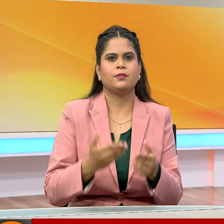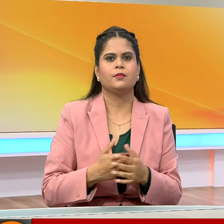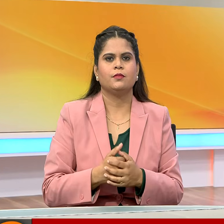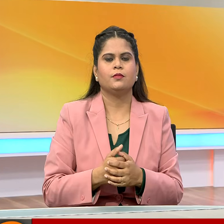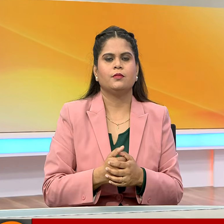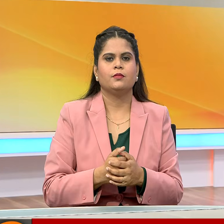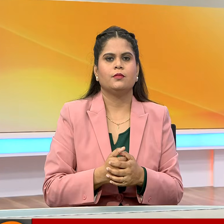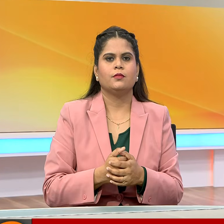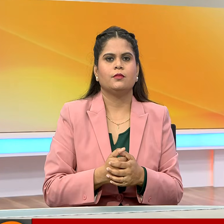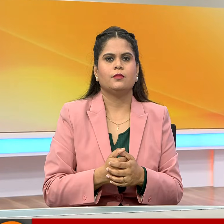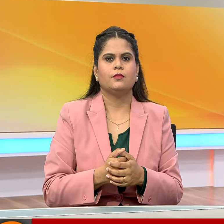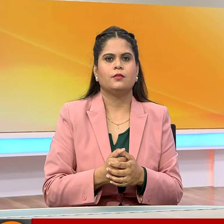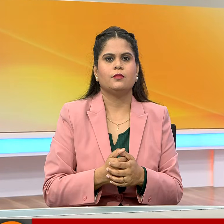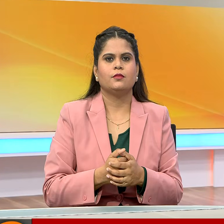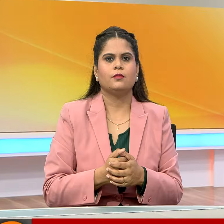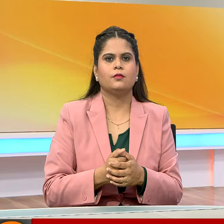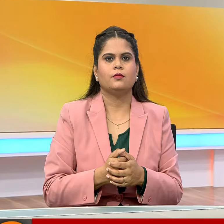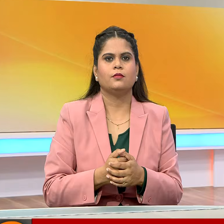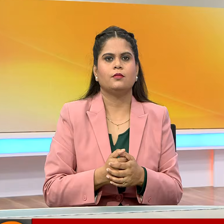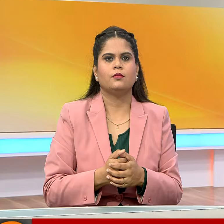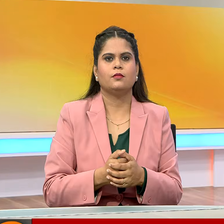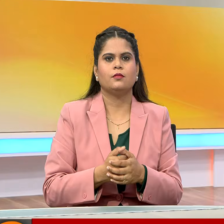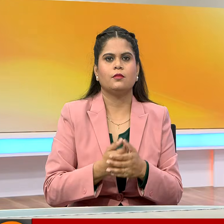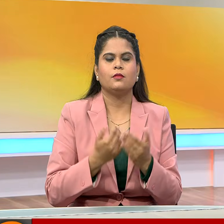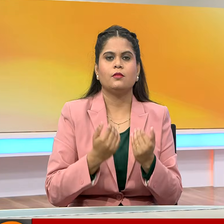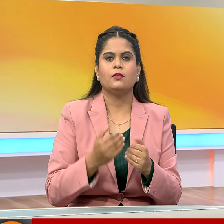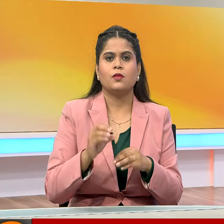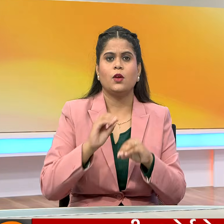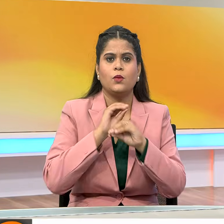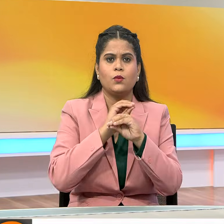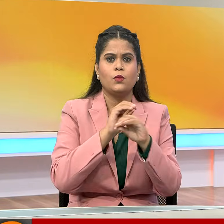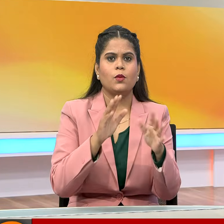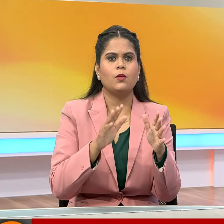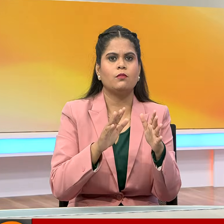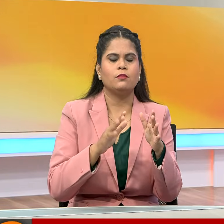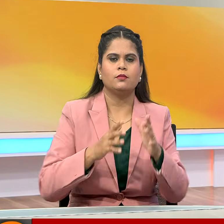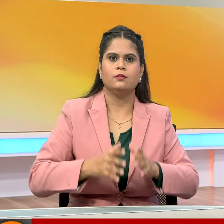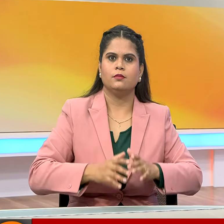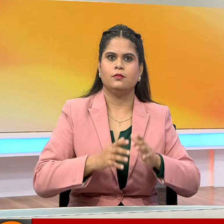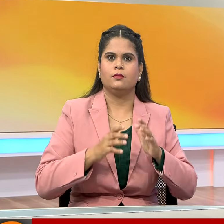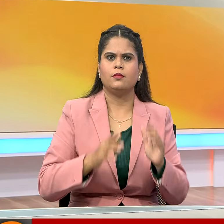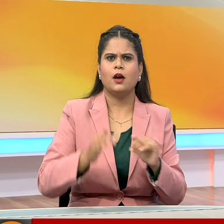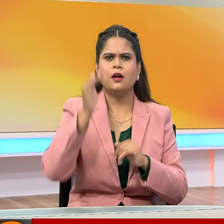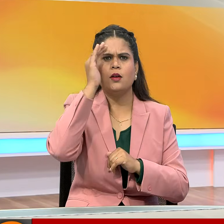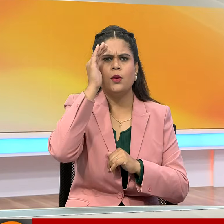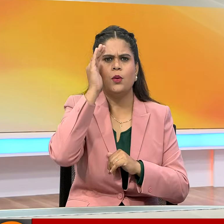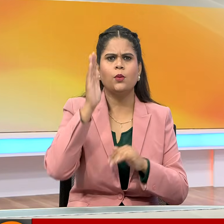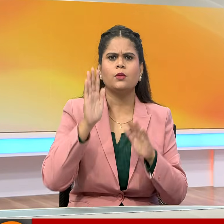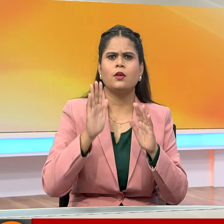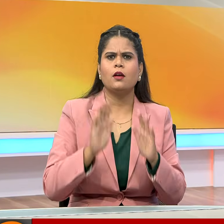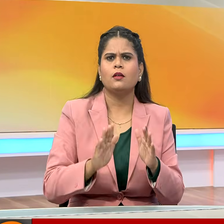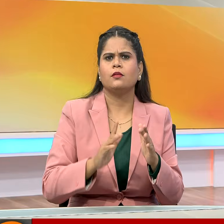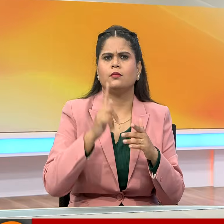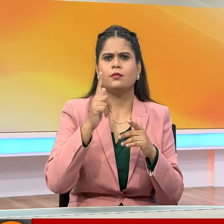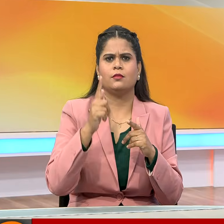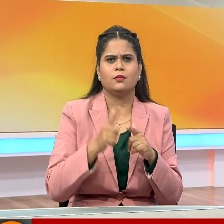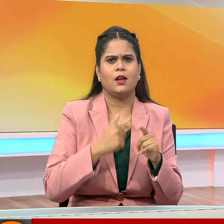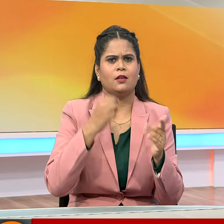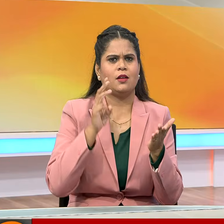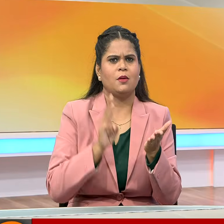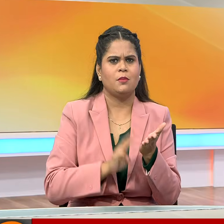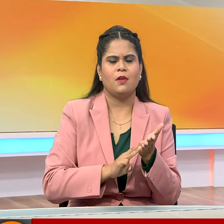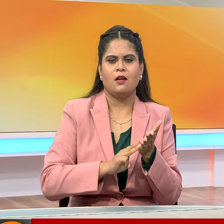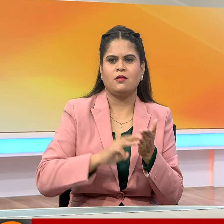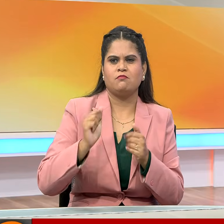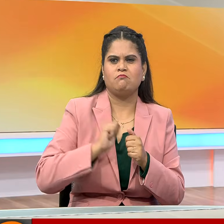और इस बीच आपको बता दें एक बड़ी खबर यहां पर आ रही है। जंतर मंतर हिंसा पर सुप्रीम